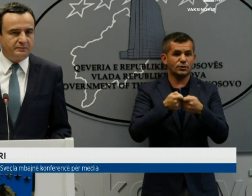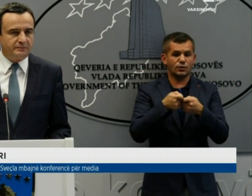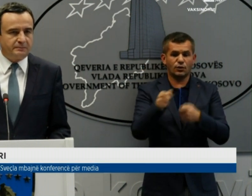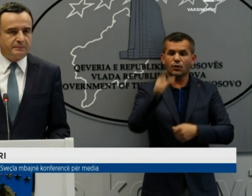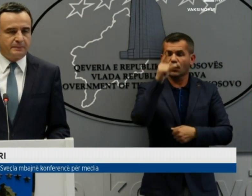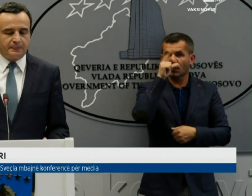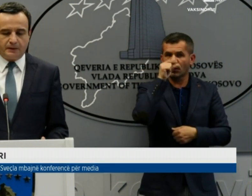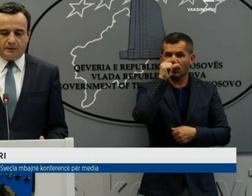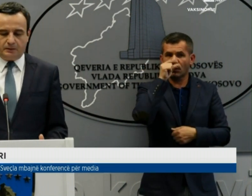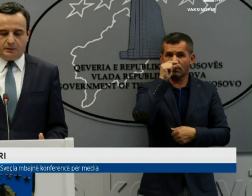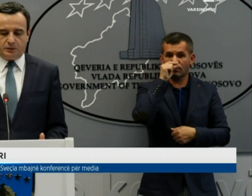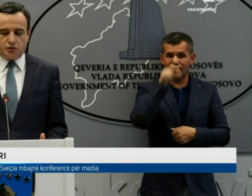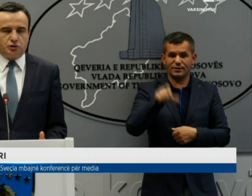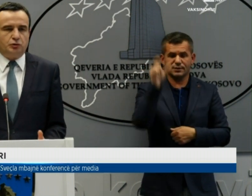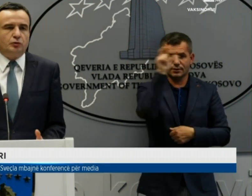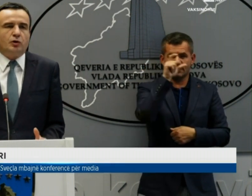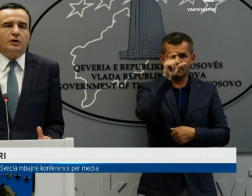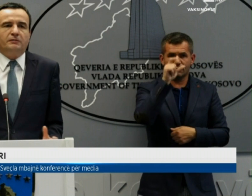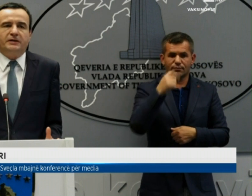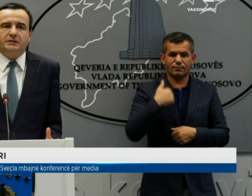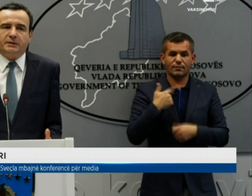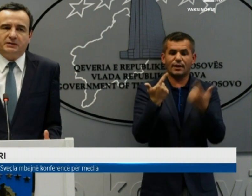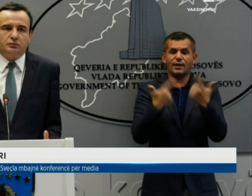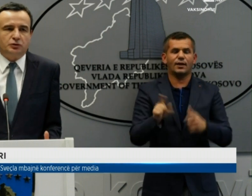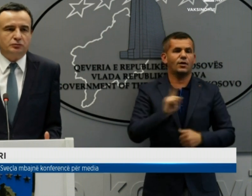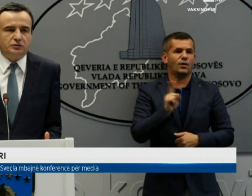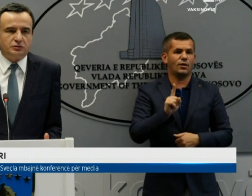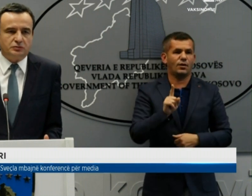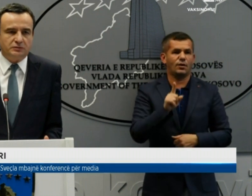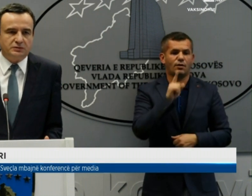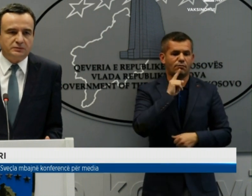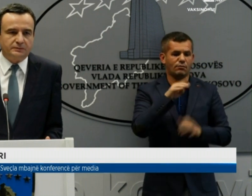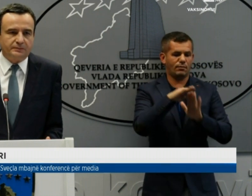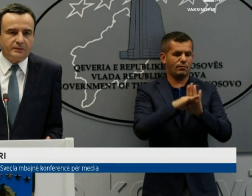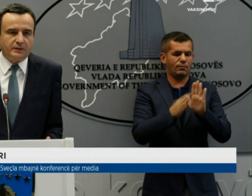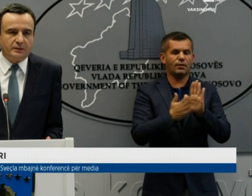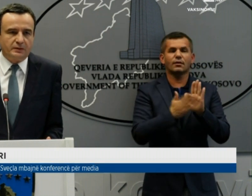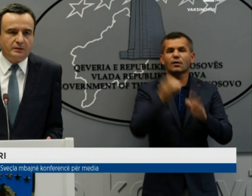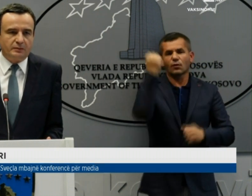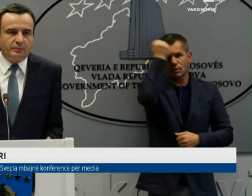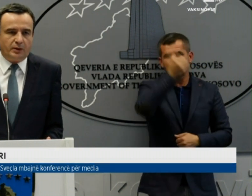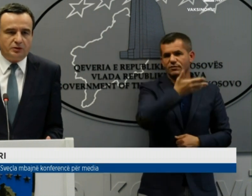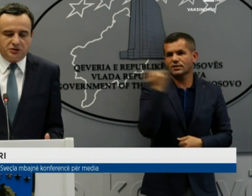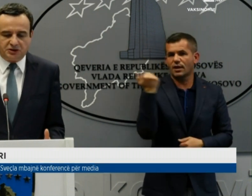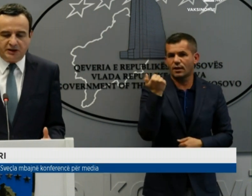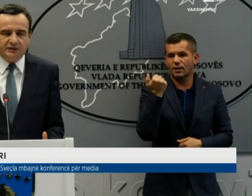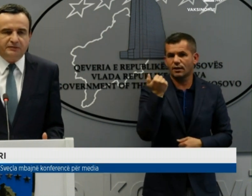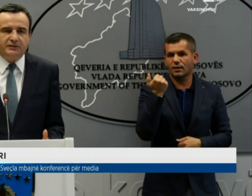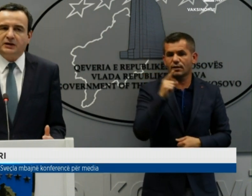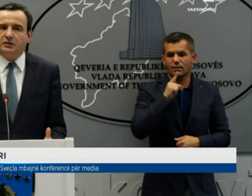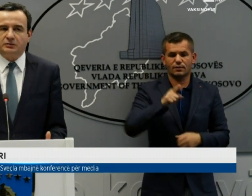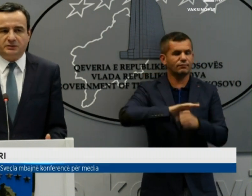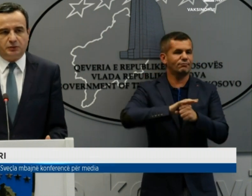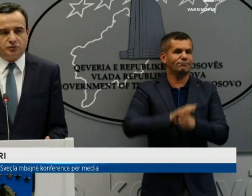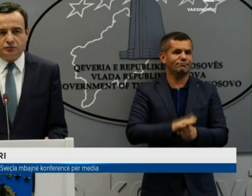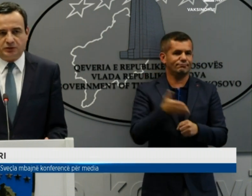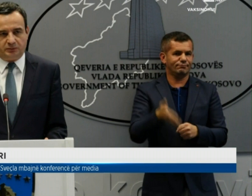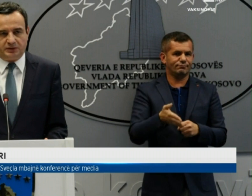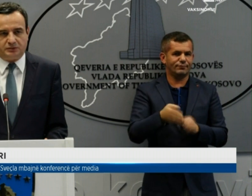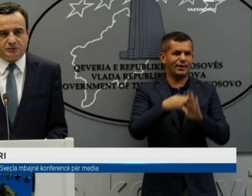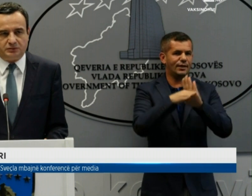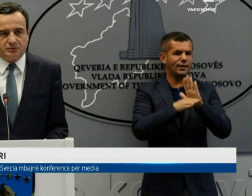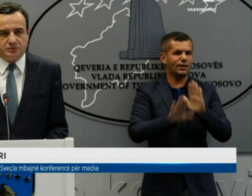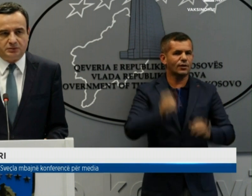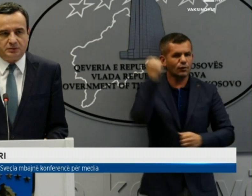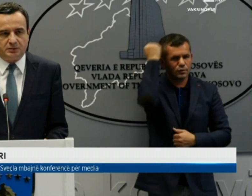serbe, që nuk ka vend brenda kushtetutës së Kosovës, pra është në shkelje flagrante me kushtetutën e